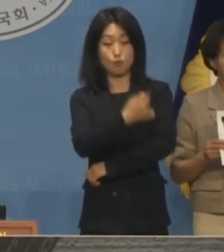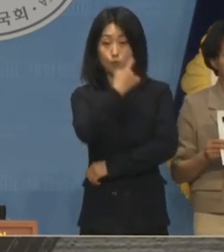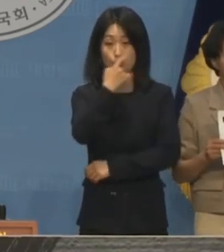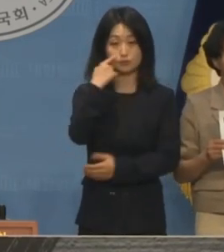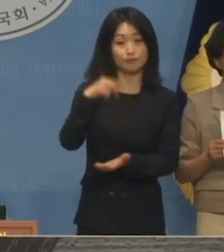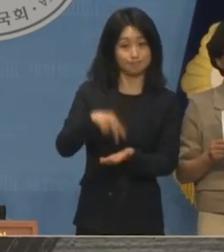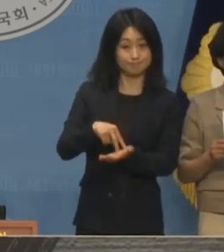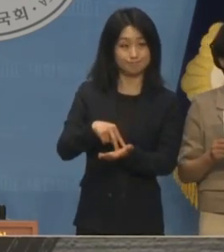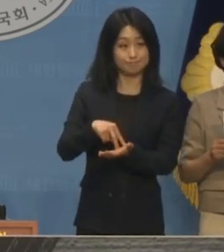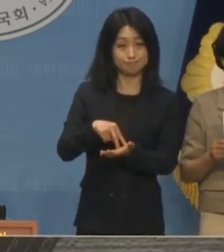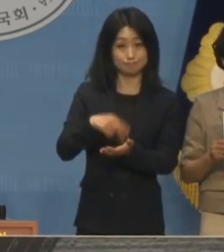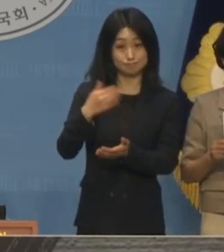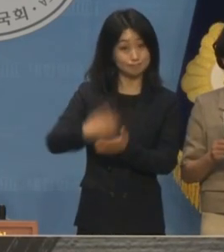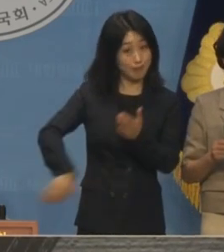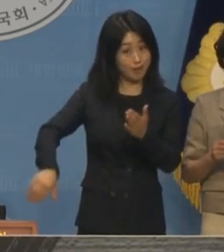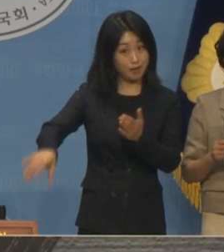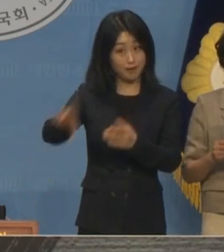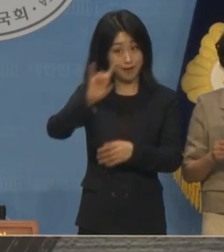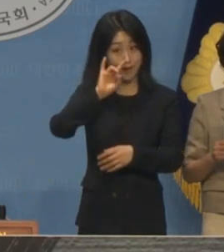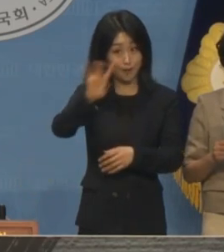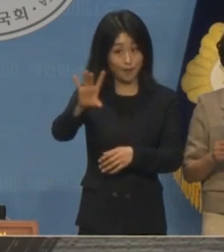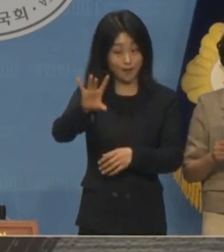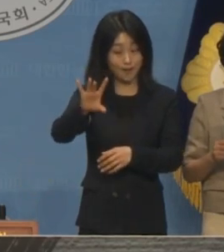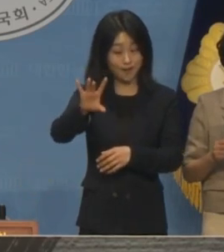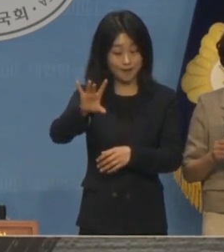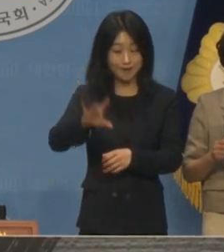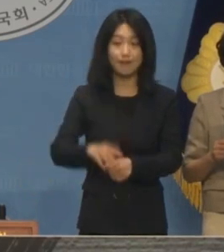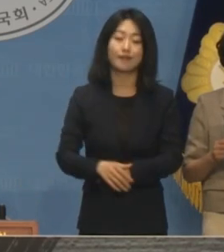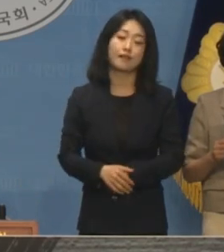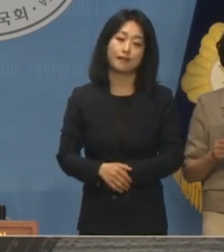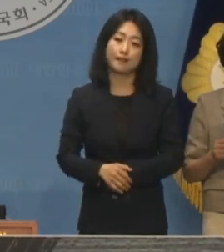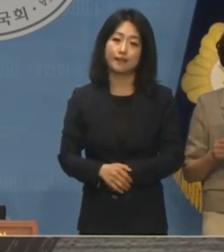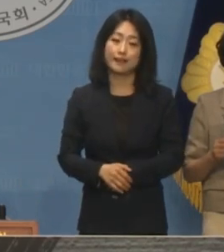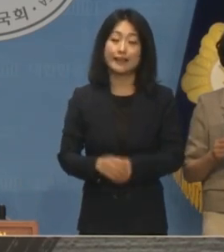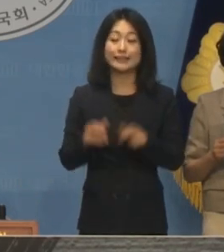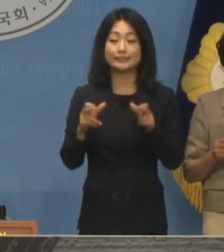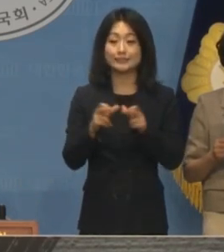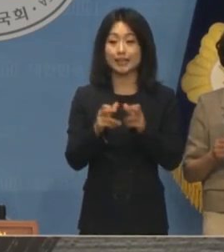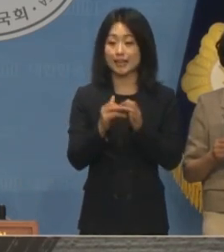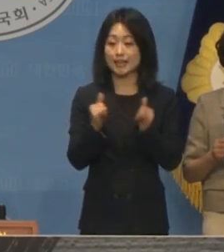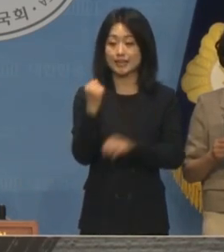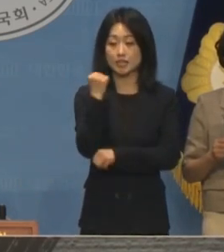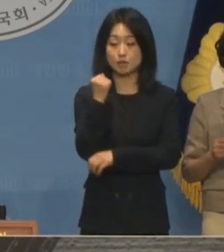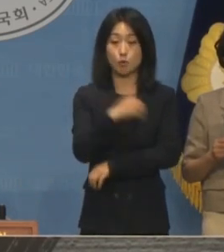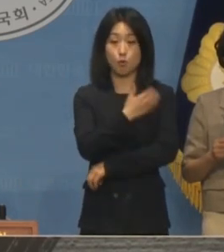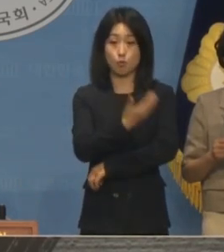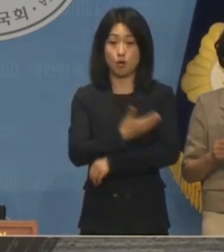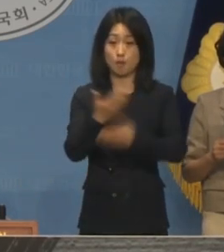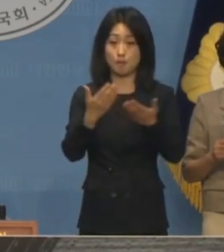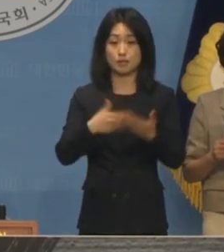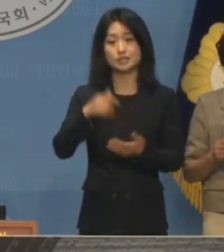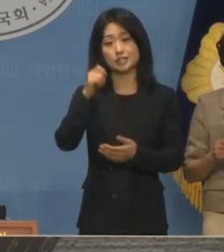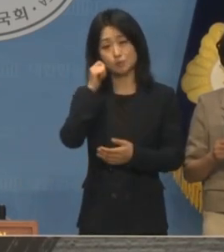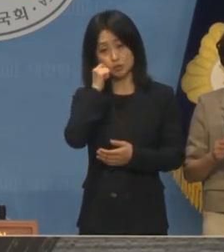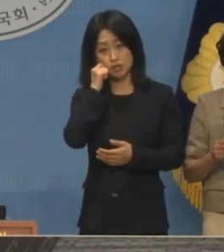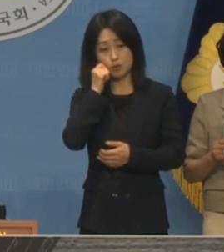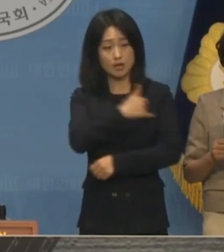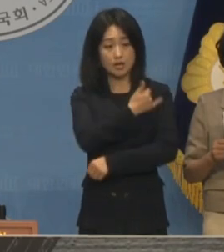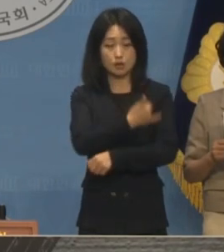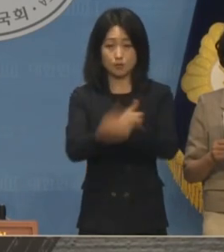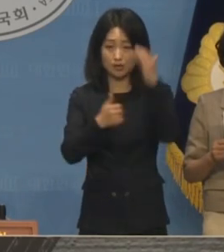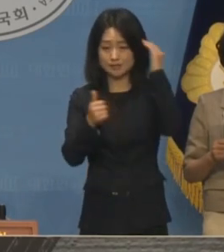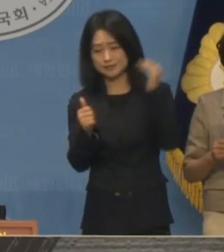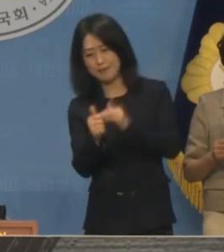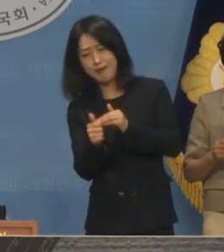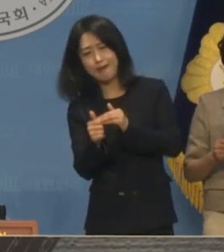보장에서 배제될 수 없는 거 아닙니까? 장애인들은 기본적인 권리조차 못 받고 인권을